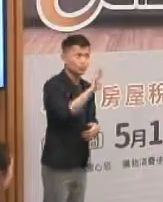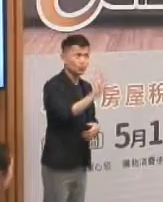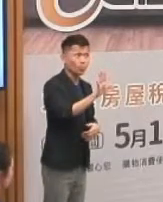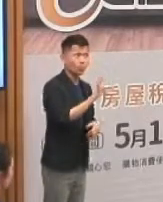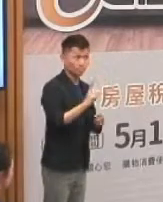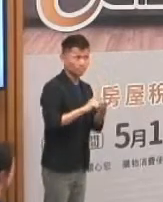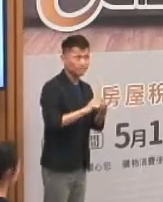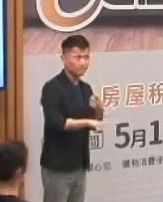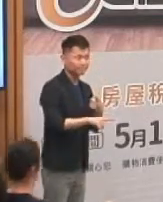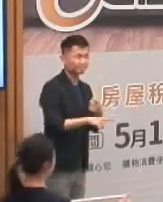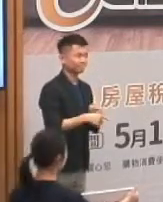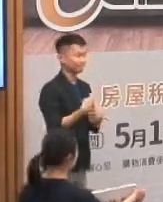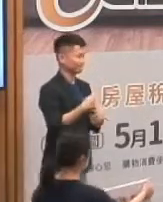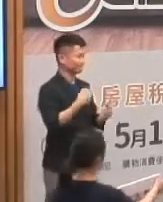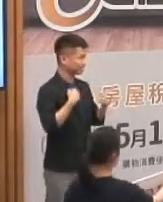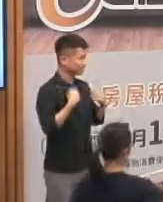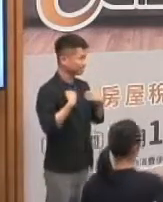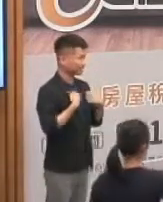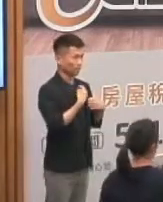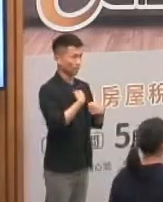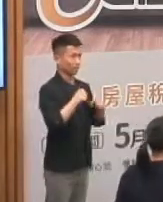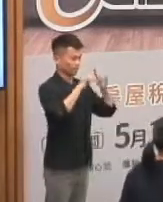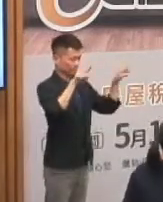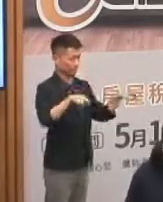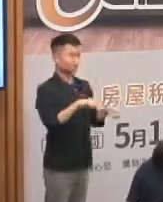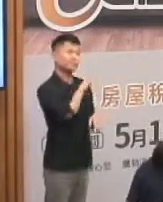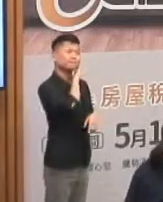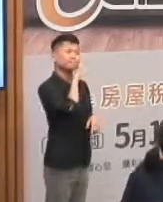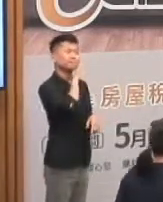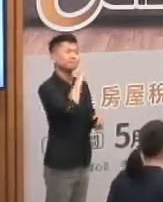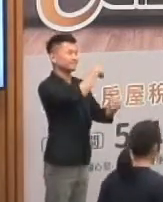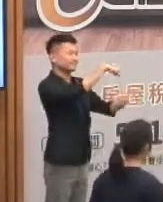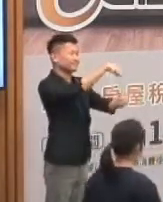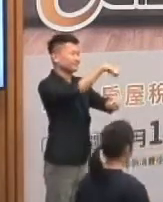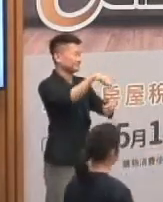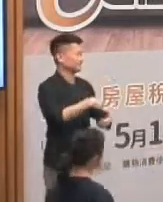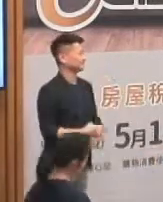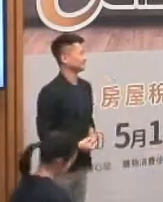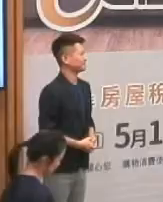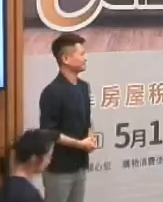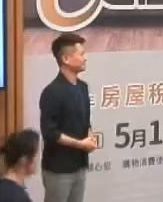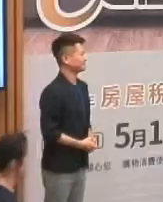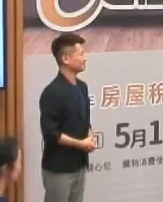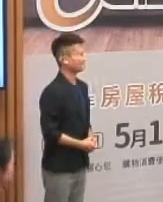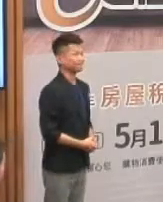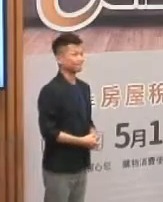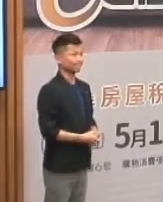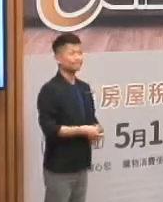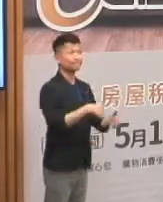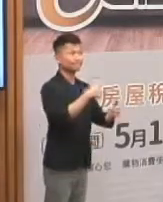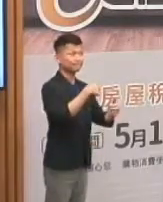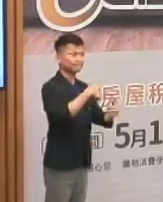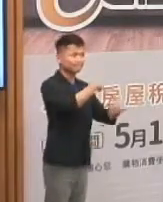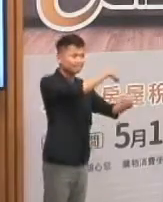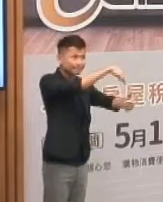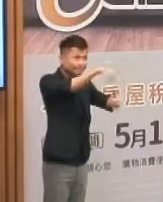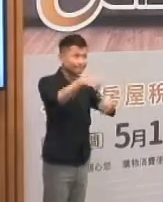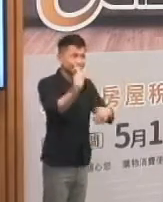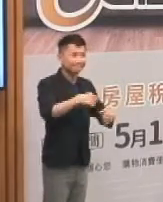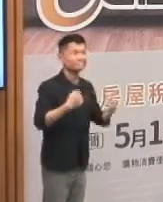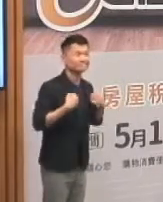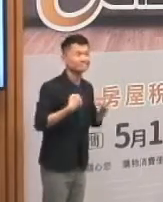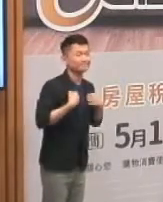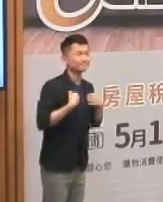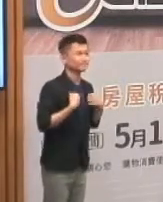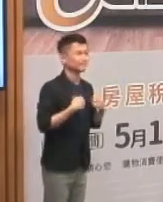好？ 好的，那我今天有一个小小的板子，可以给大家教教大家这样。 好嘞，我们再给大家也来复习，来好好认识